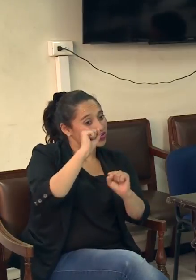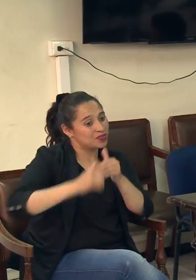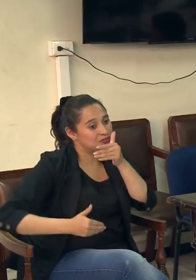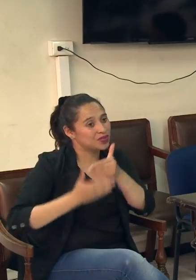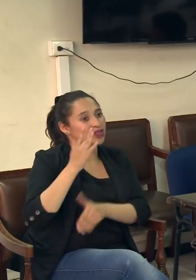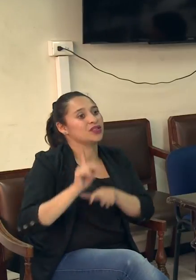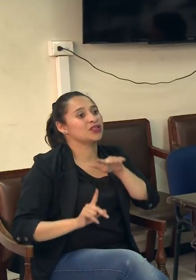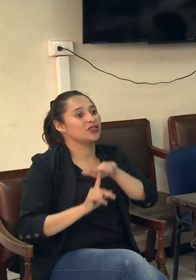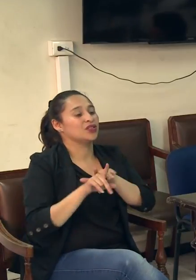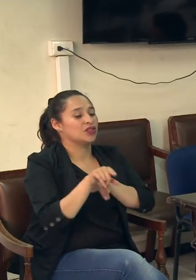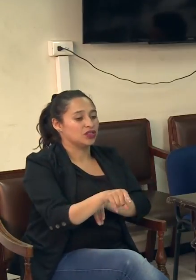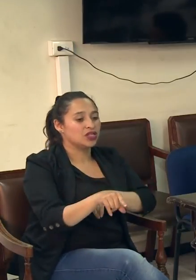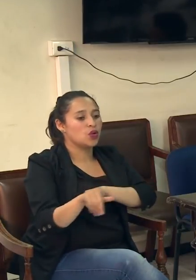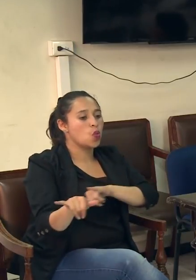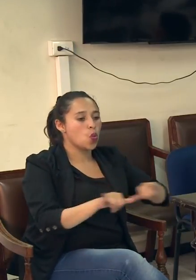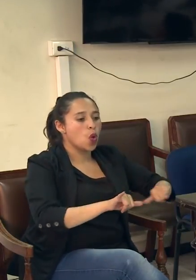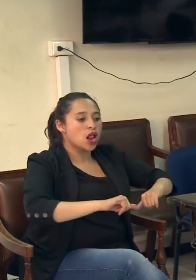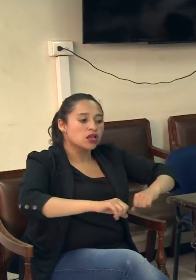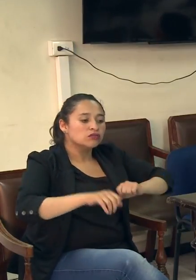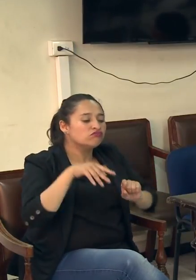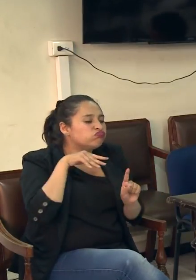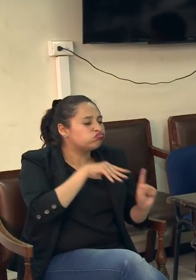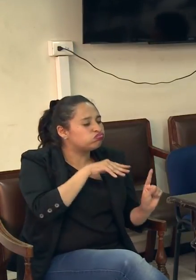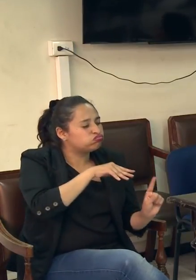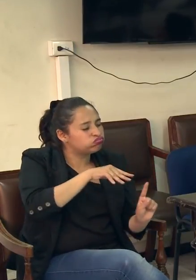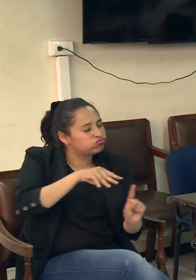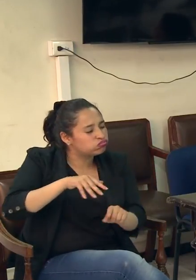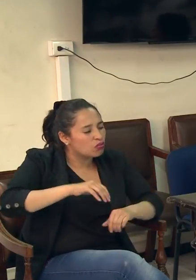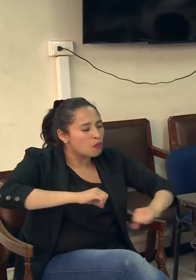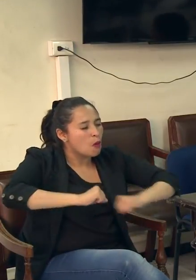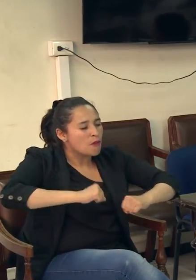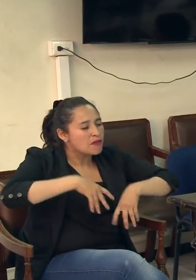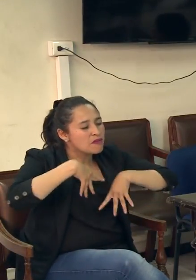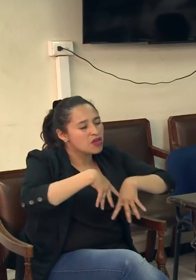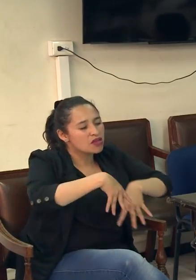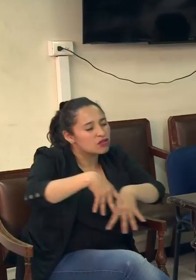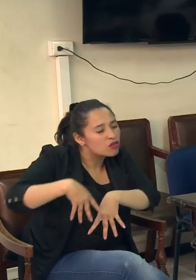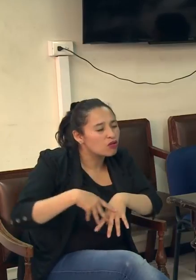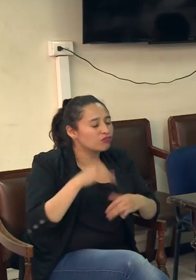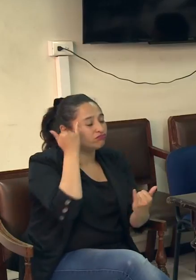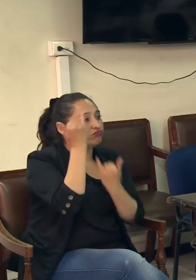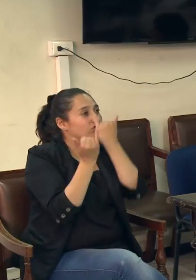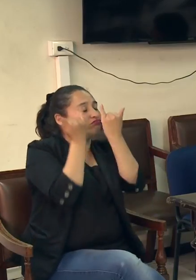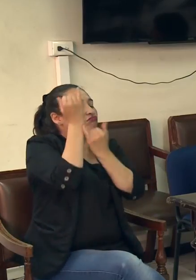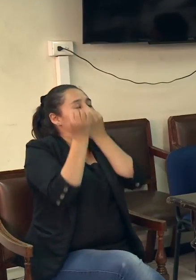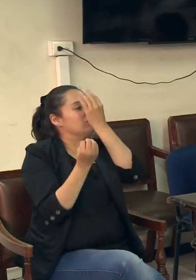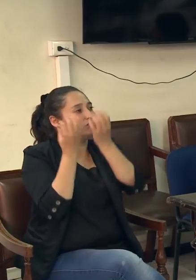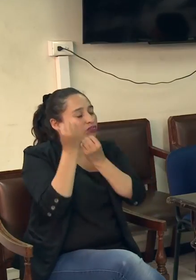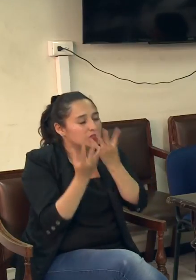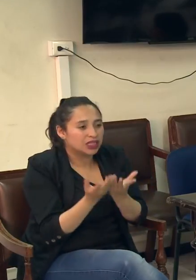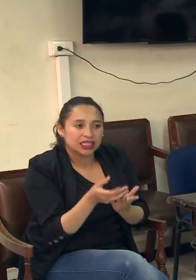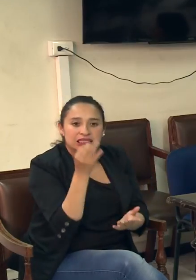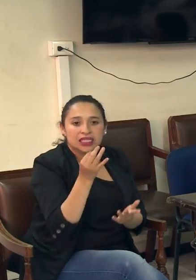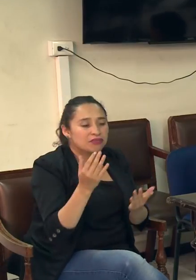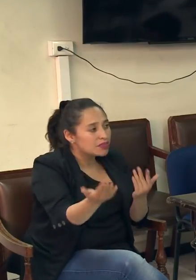creo que siempre ha sido un movimiento muy creativo políticamente, creo que siempre ha sido un movimiento muy, que siempre